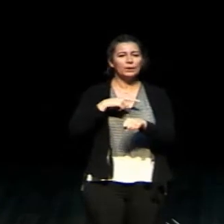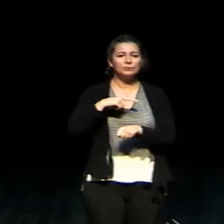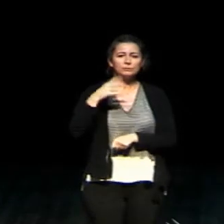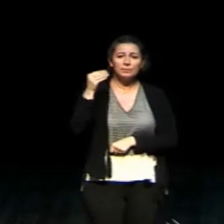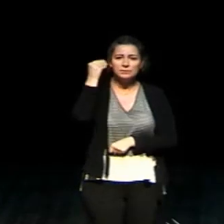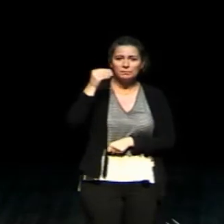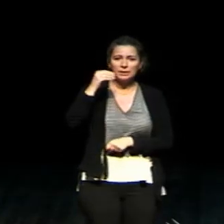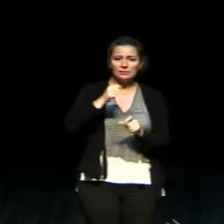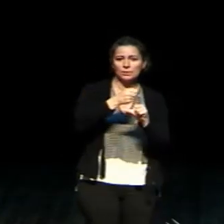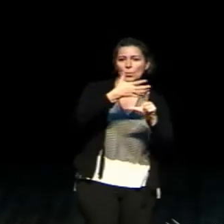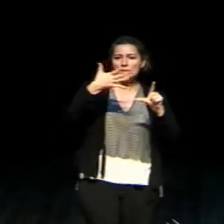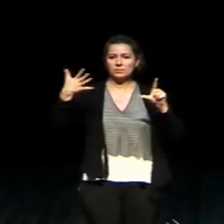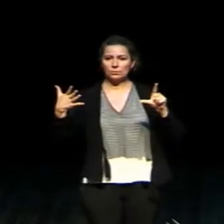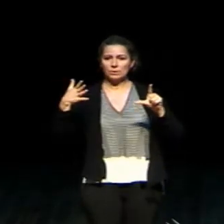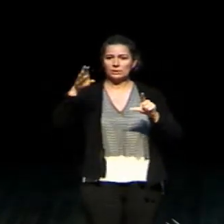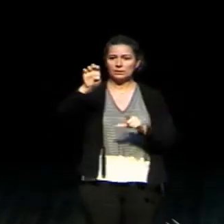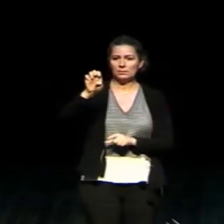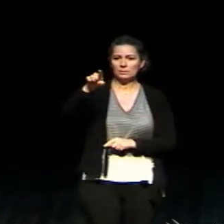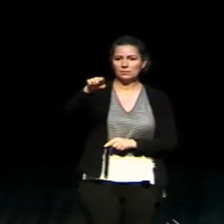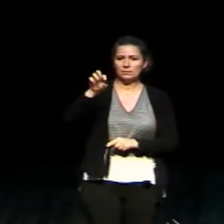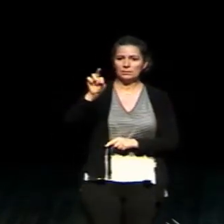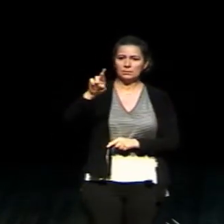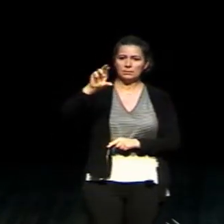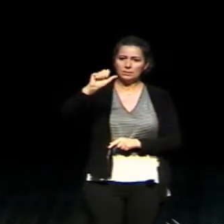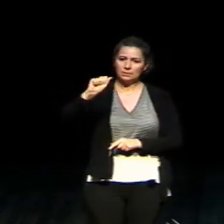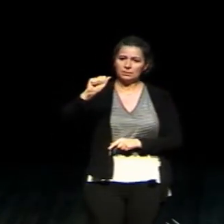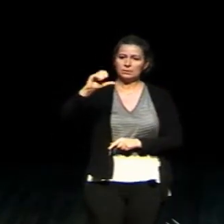aqui. E depois, no segundo momento,